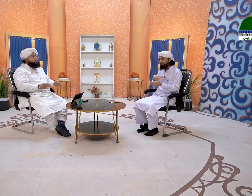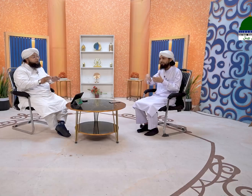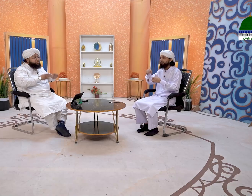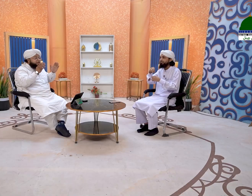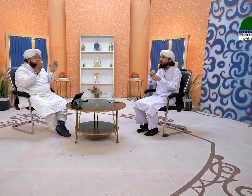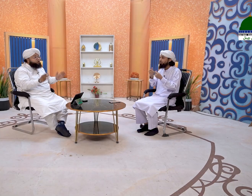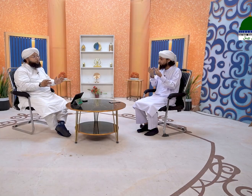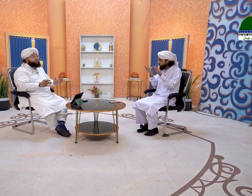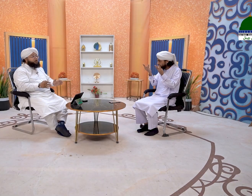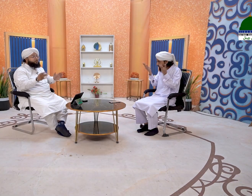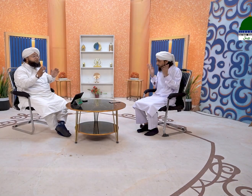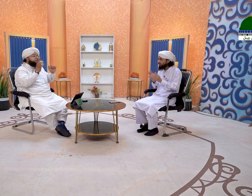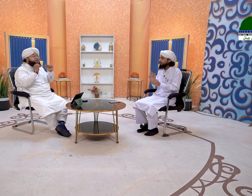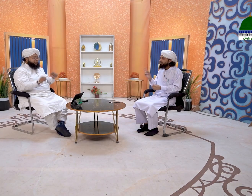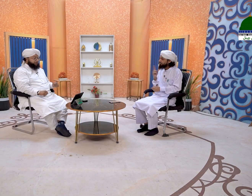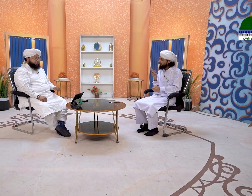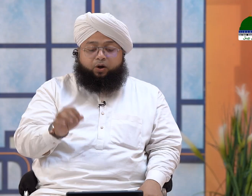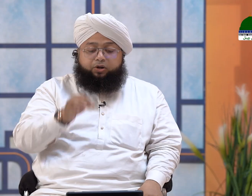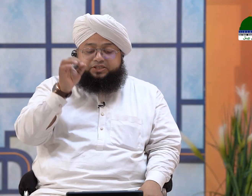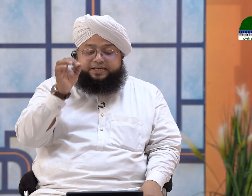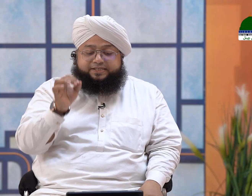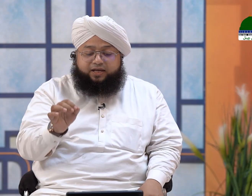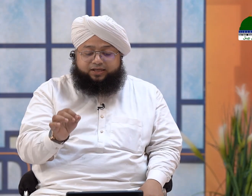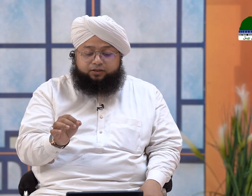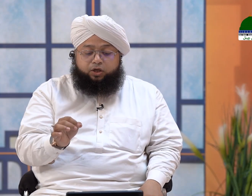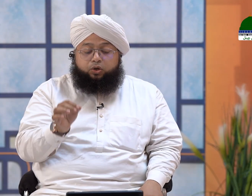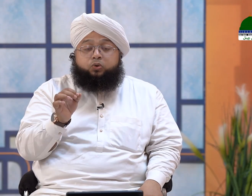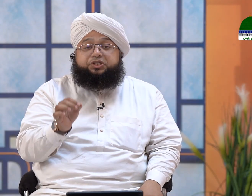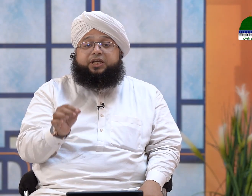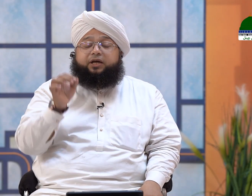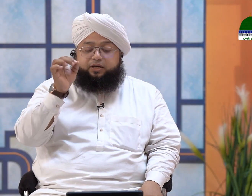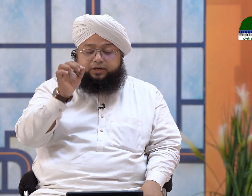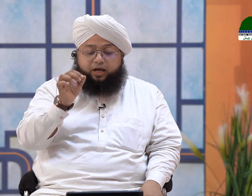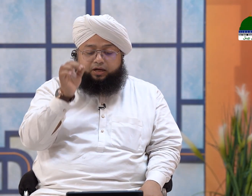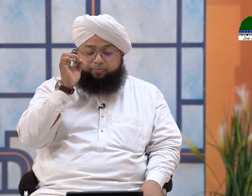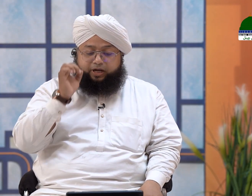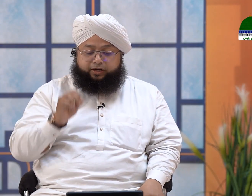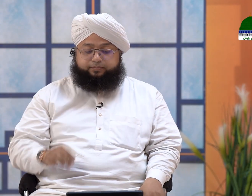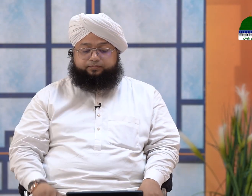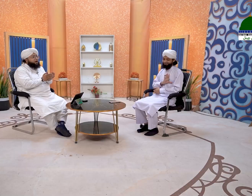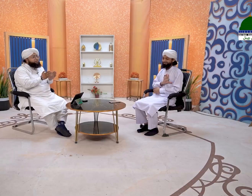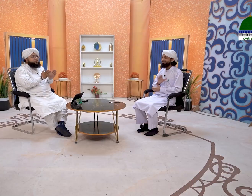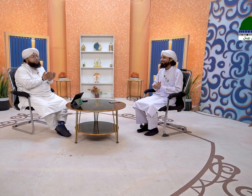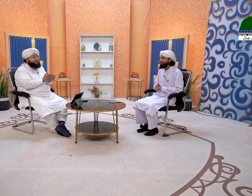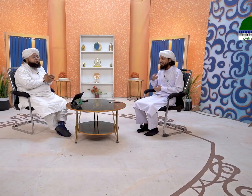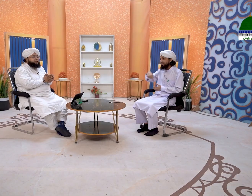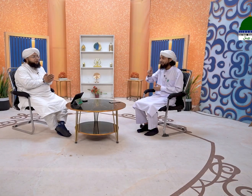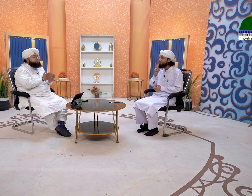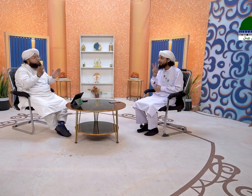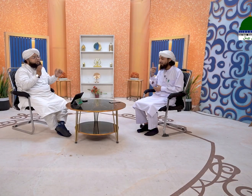اور دیگر ذکر و اذکار کثرت سے کرنا، اور اس کے ساتھ ساتھ حسن اخلاق اپنانا۔ ابھی جو ہم نے بات سنی، ہم غور کر